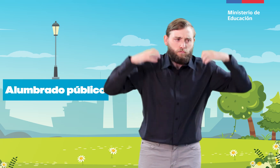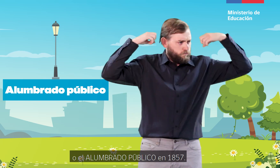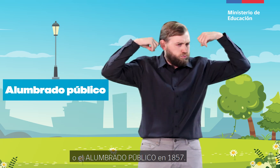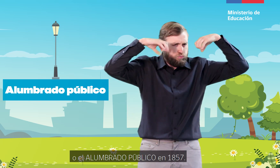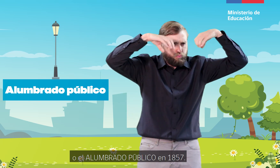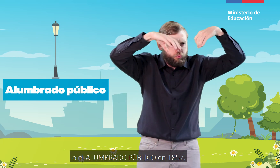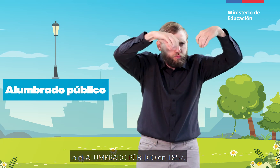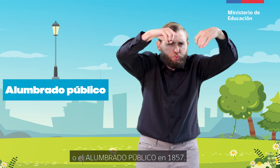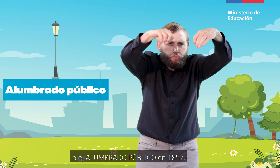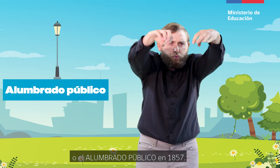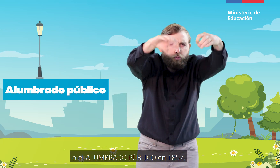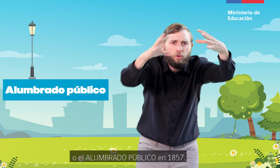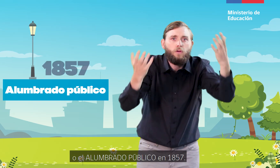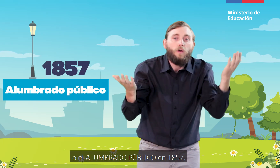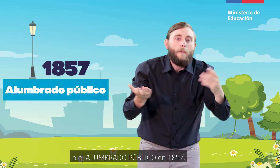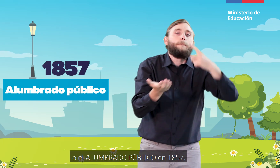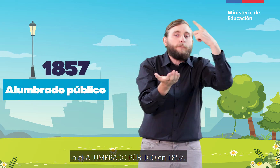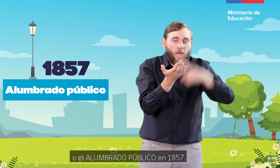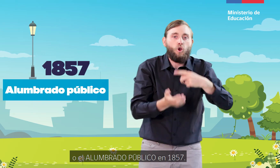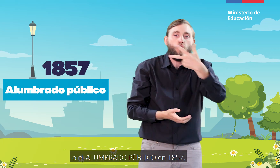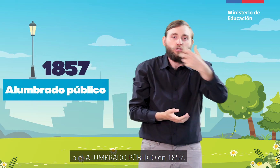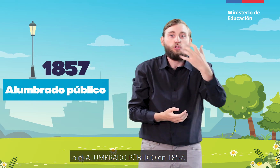o el alumbrado público en 1857.